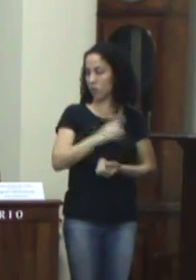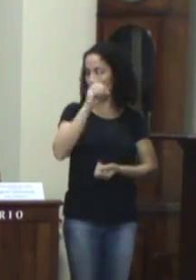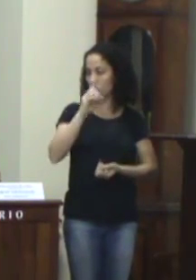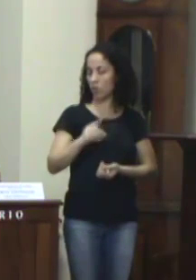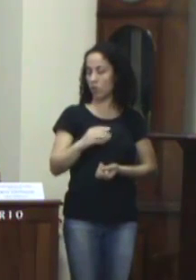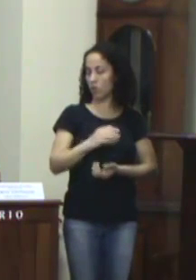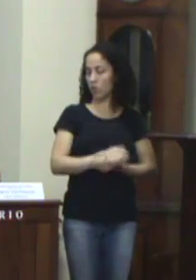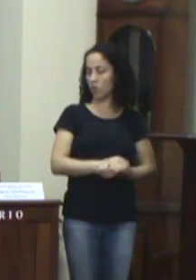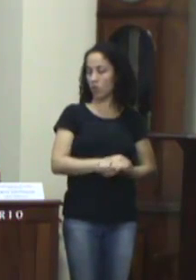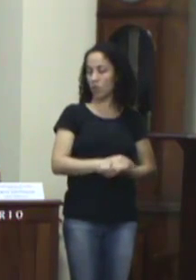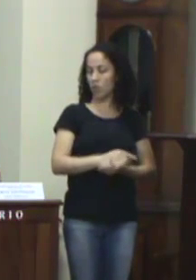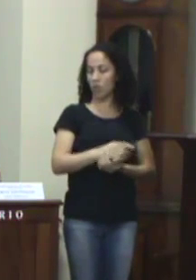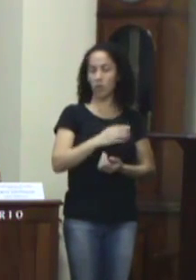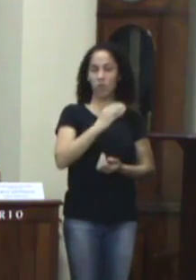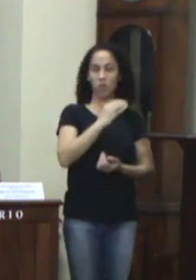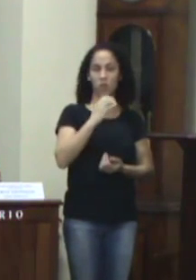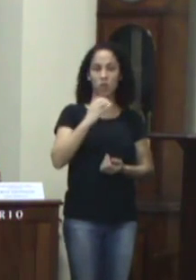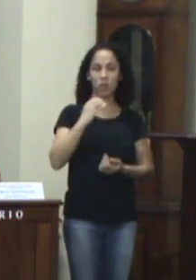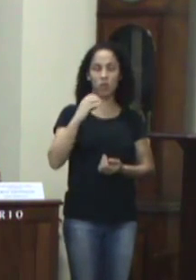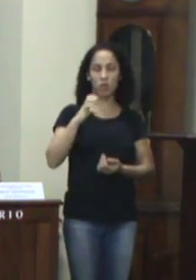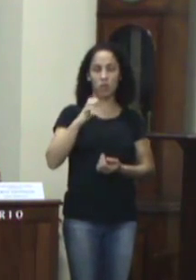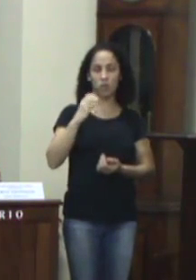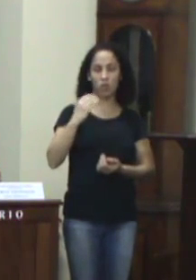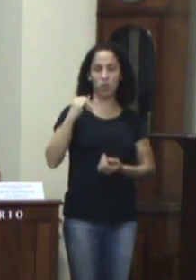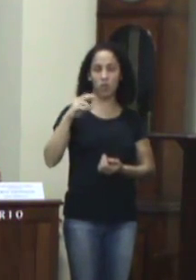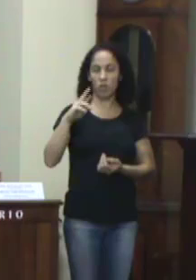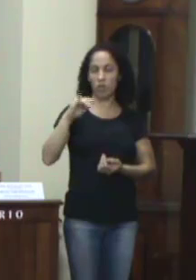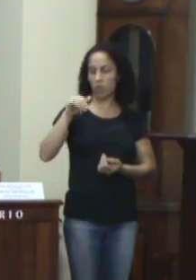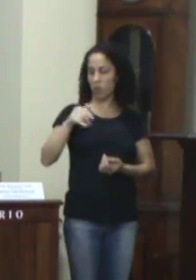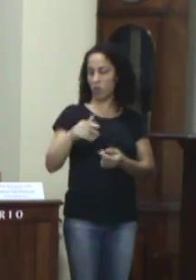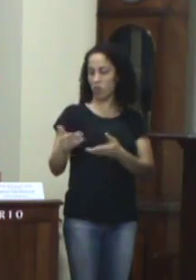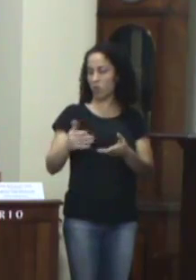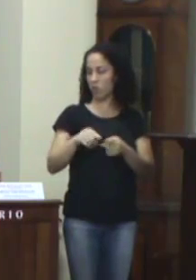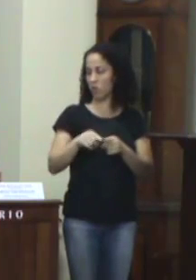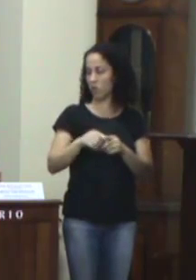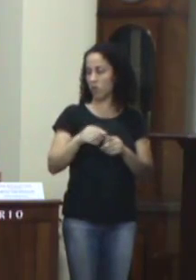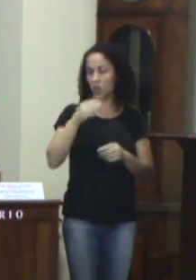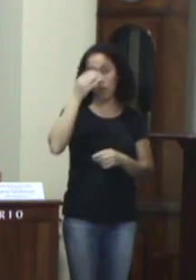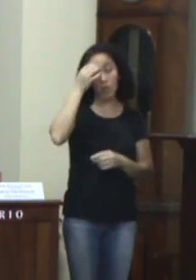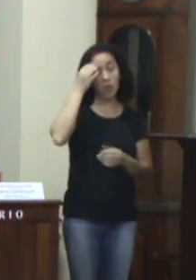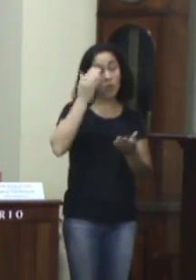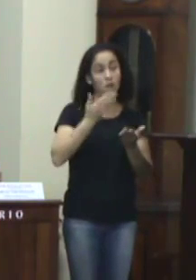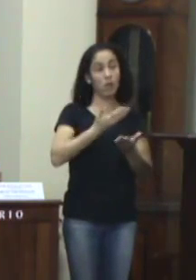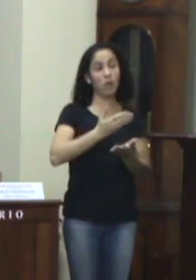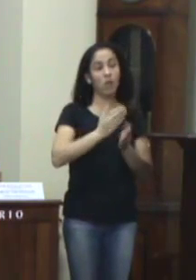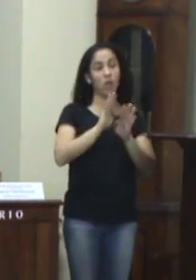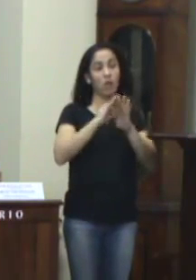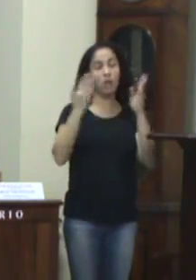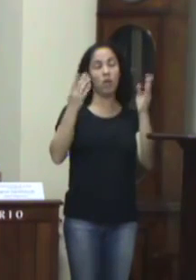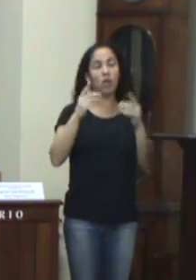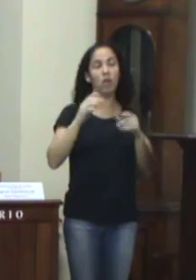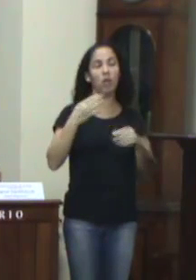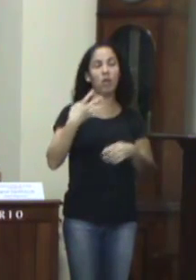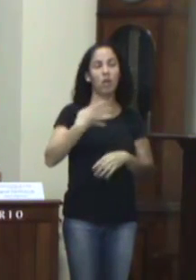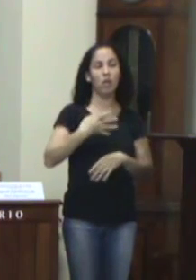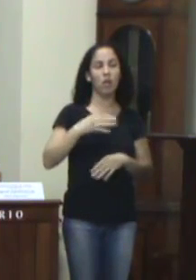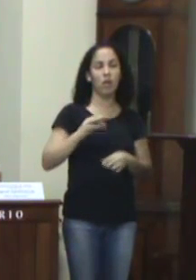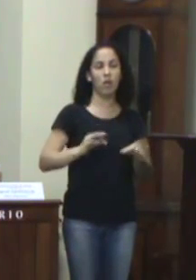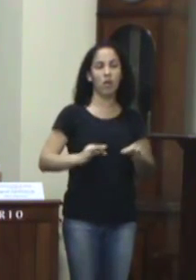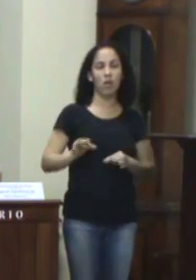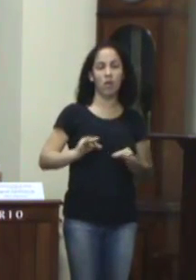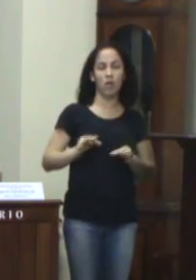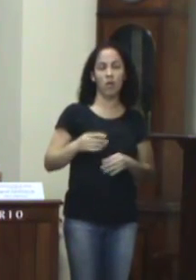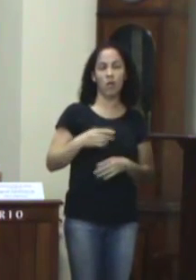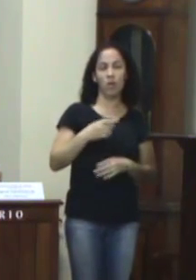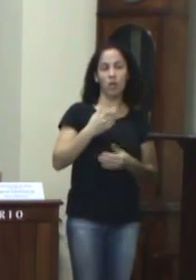A direção do SERG, doutora Oswaldo da Cunha Fonseca, tem a honra de convidar a Vossa Excelência, família da Cultura, da quarta edição do seu projeto Você Conhece a